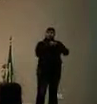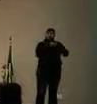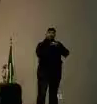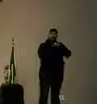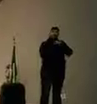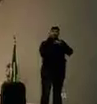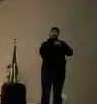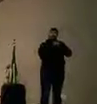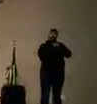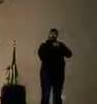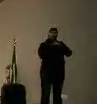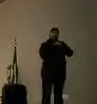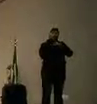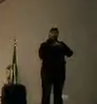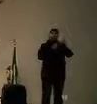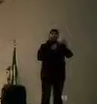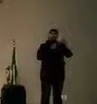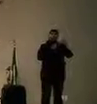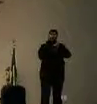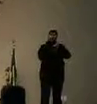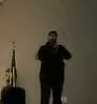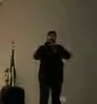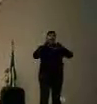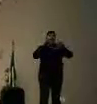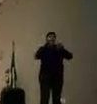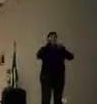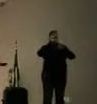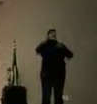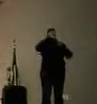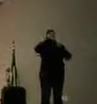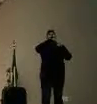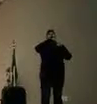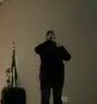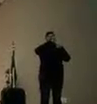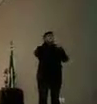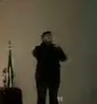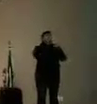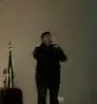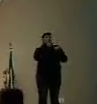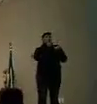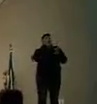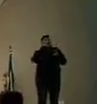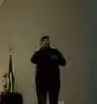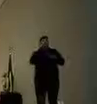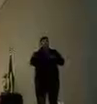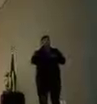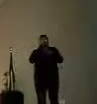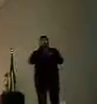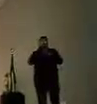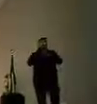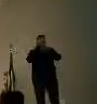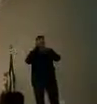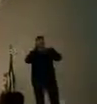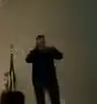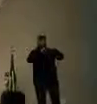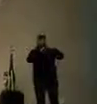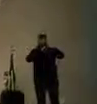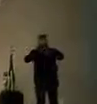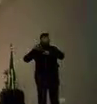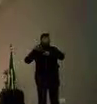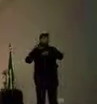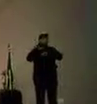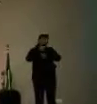dessa conferência, que é o Instituto Federal de Brasília. Tem o Instituto que está cedendo esses espaços maravilhosos que eles